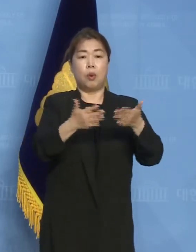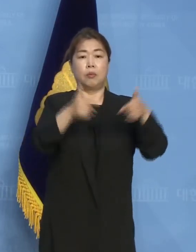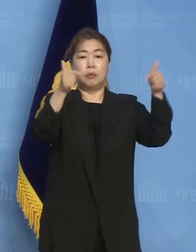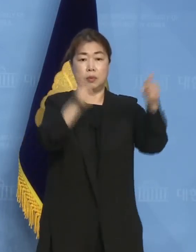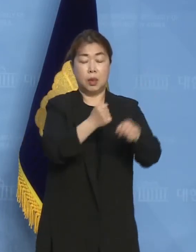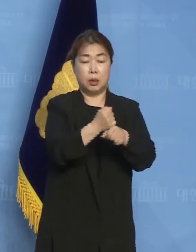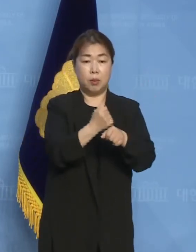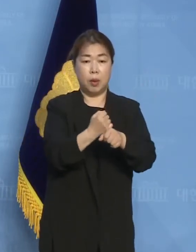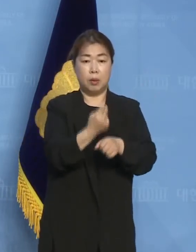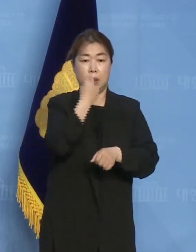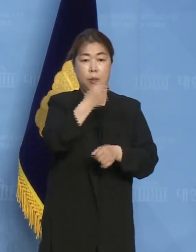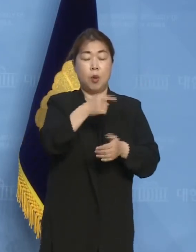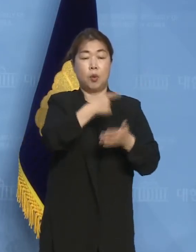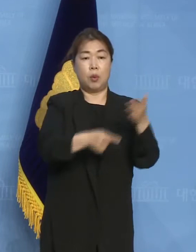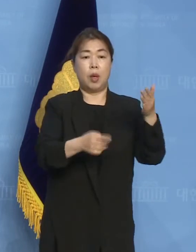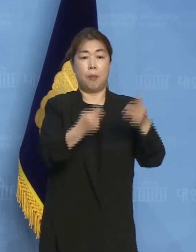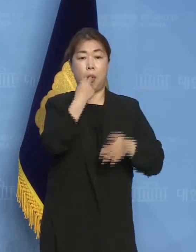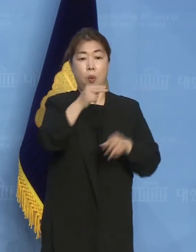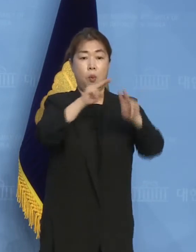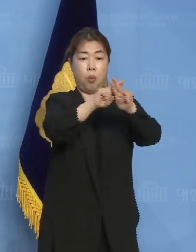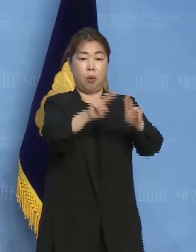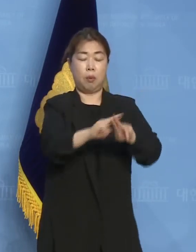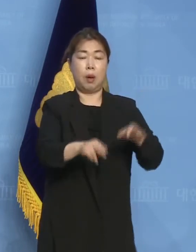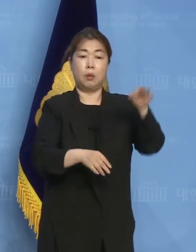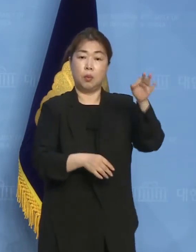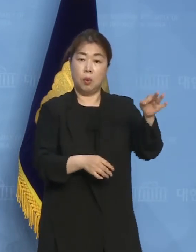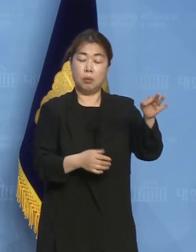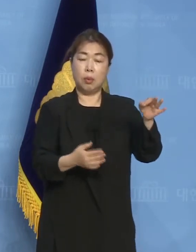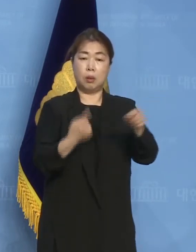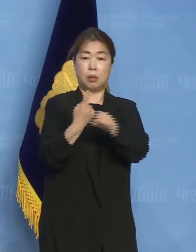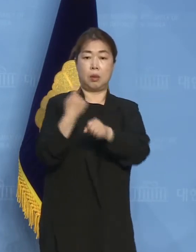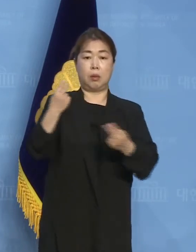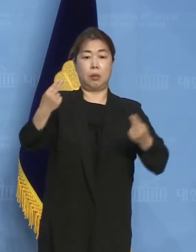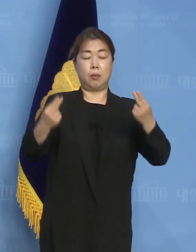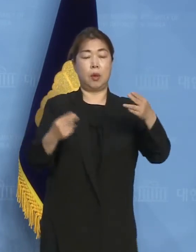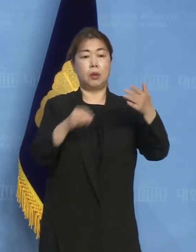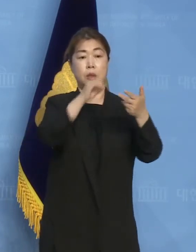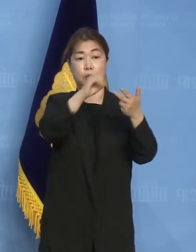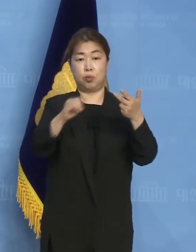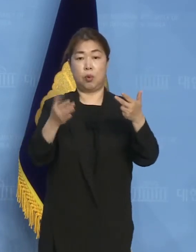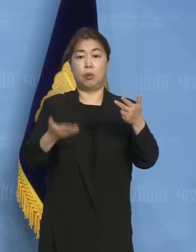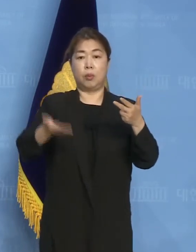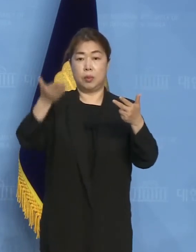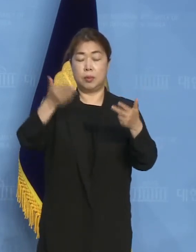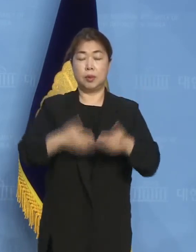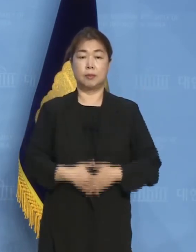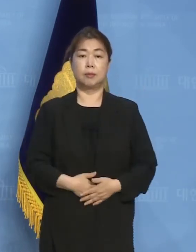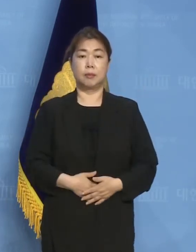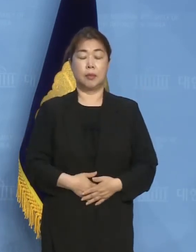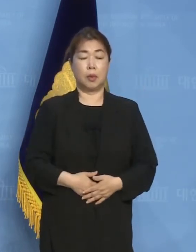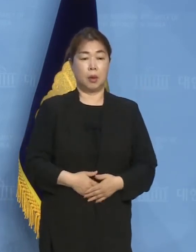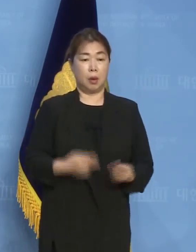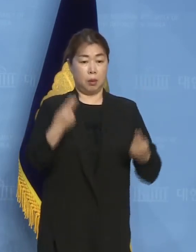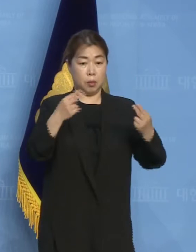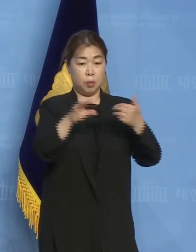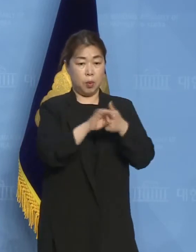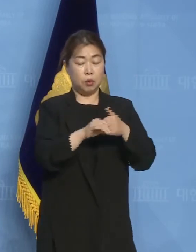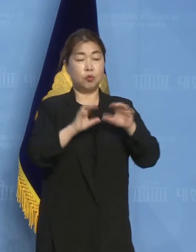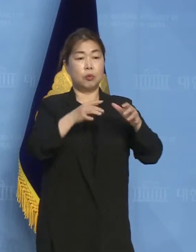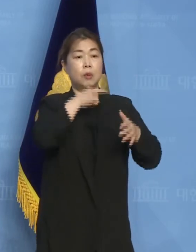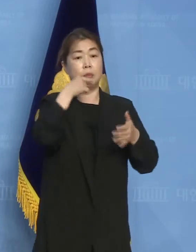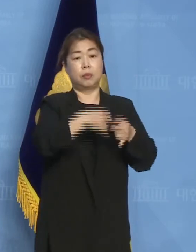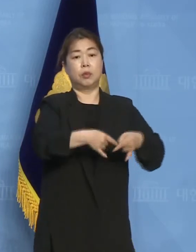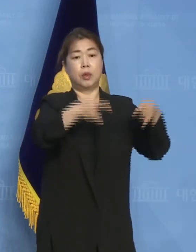상반기 생명손해보험사의 보험 해약 환급금이 전년 대비 7%가 넘었습니다. 이에 반해 우리나라의